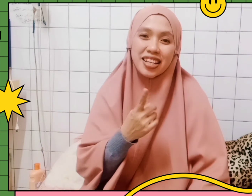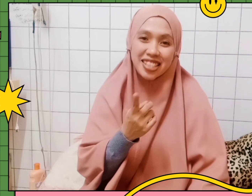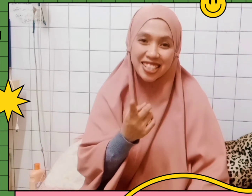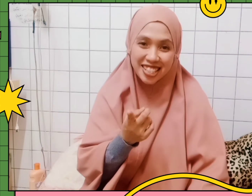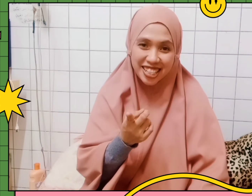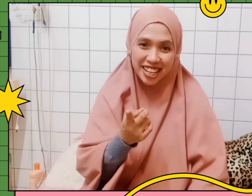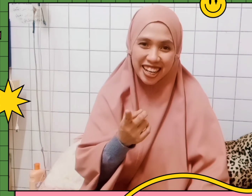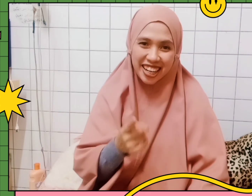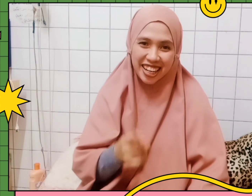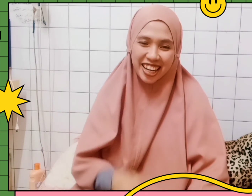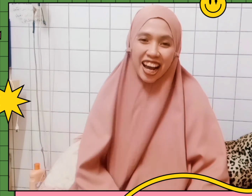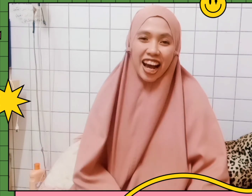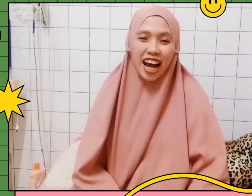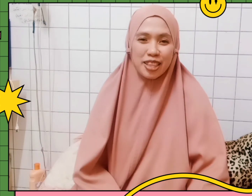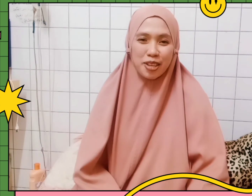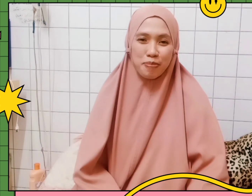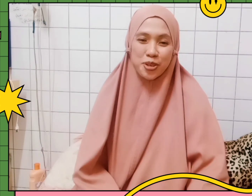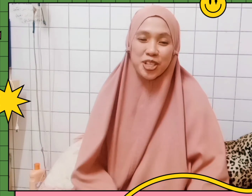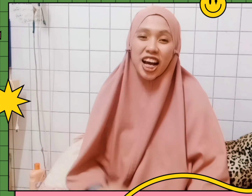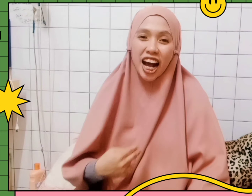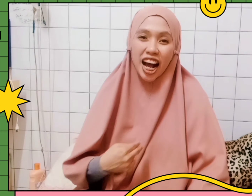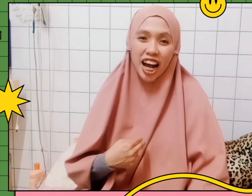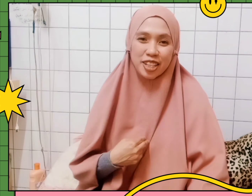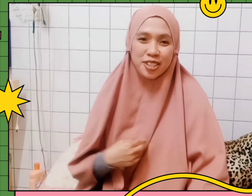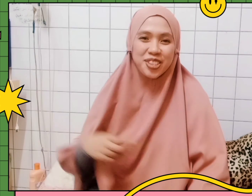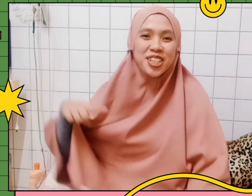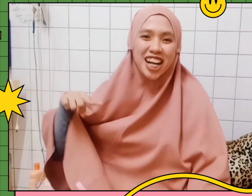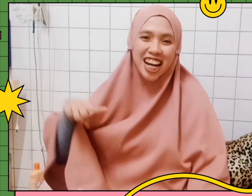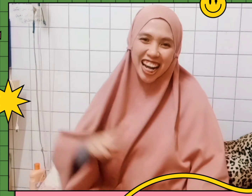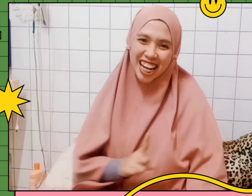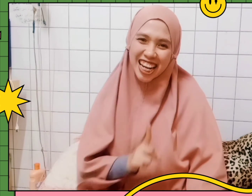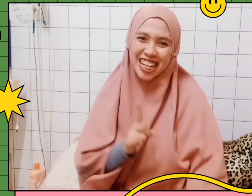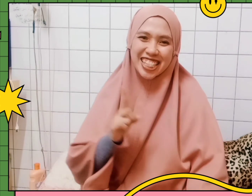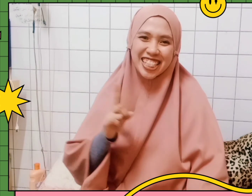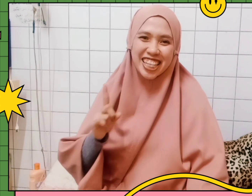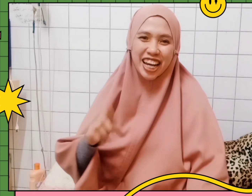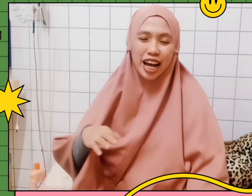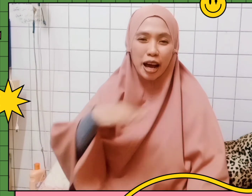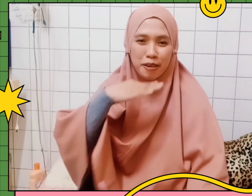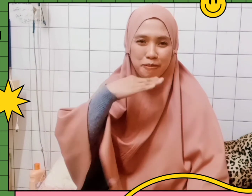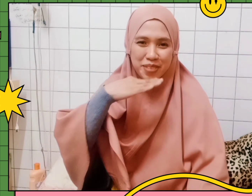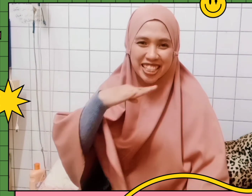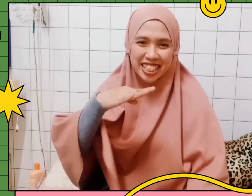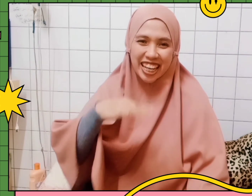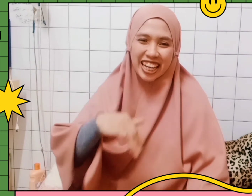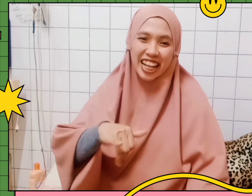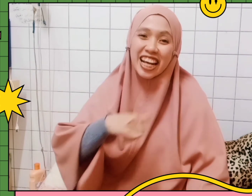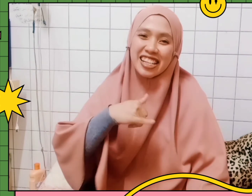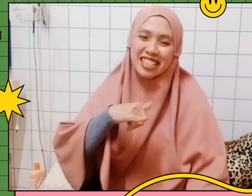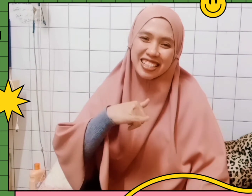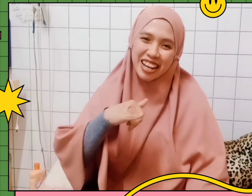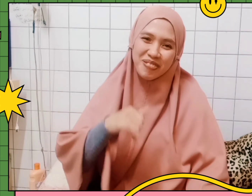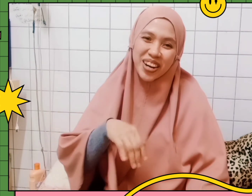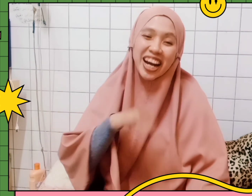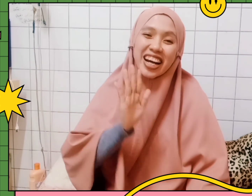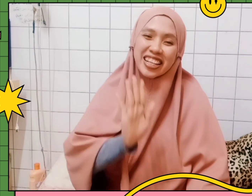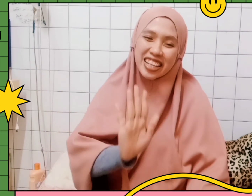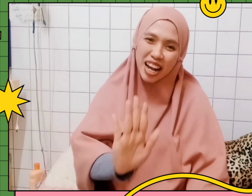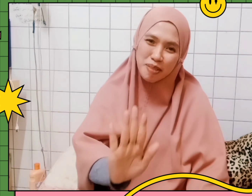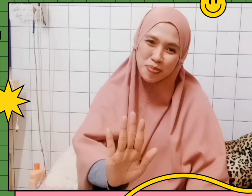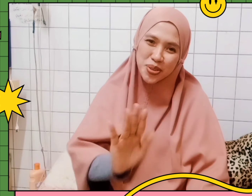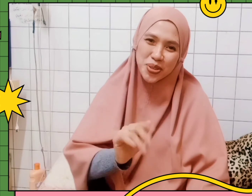sama dia, ataupun aku hanya bicara